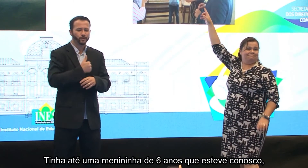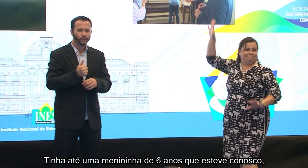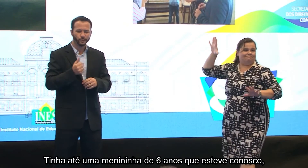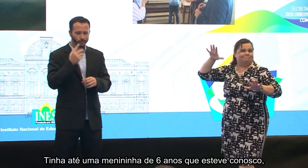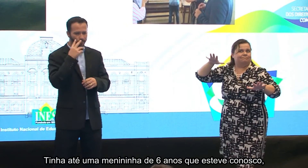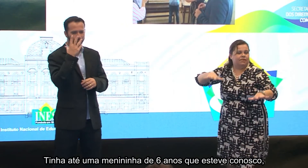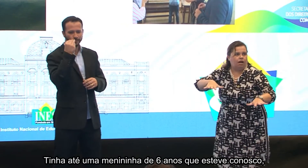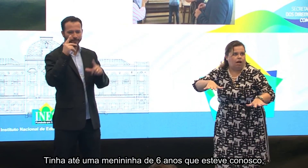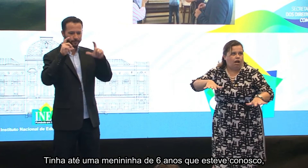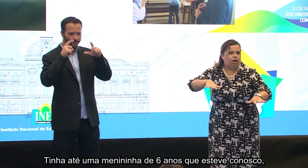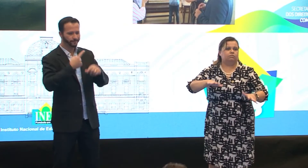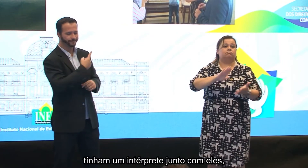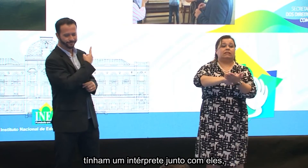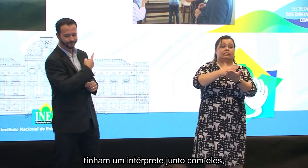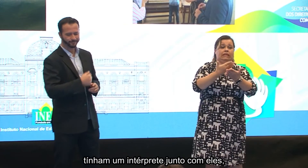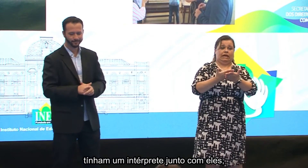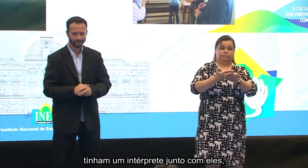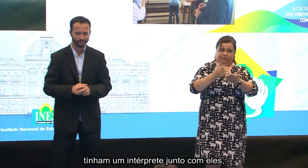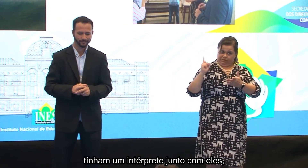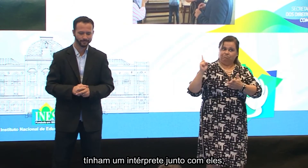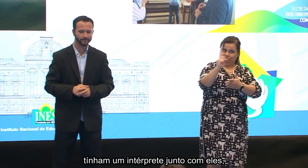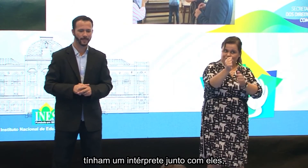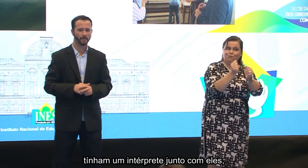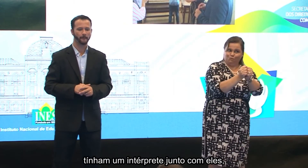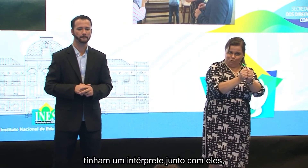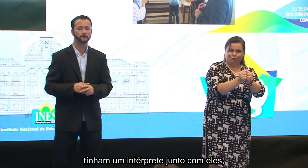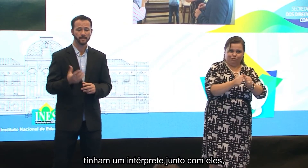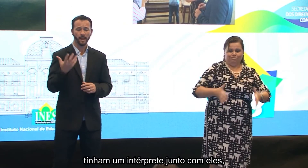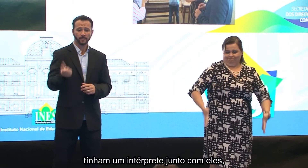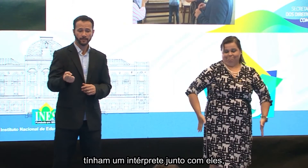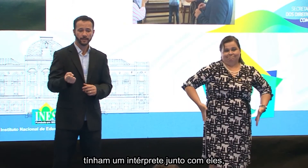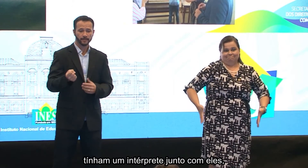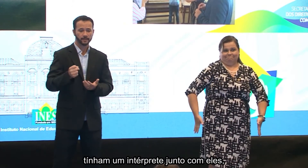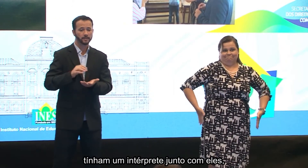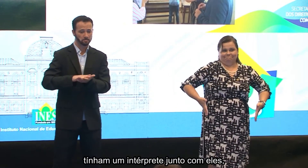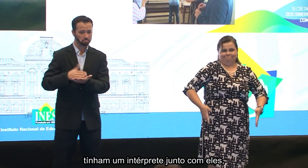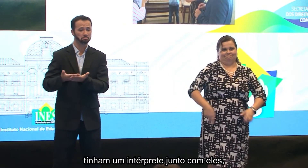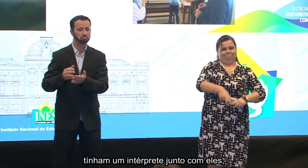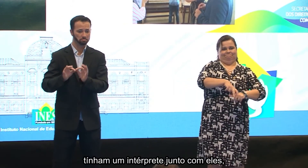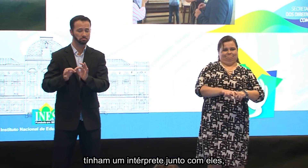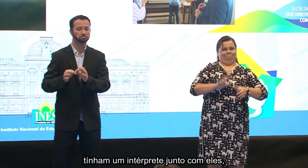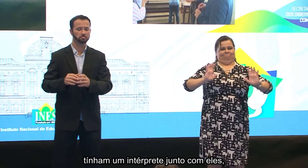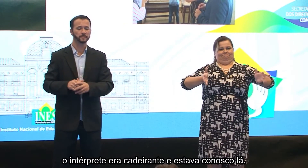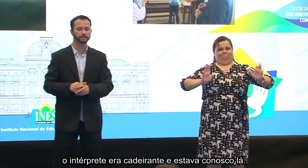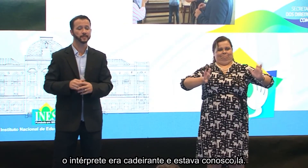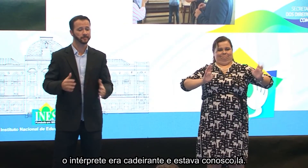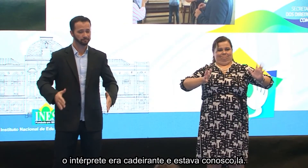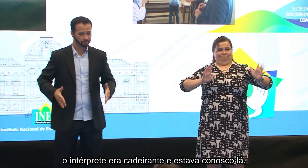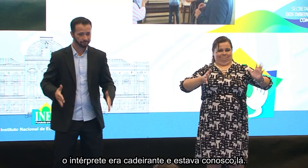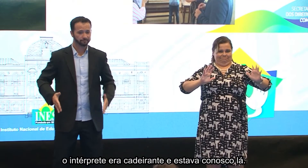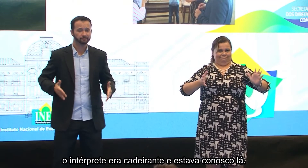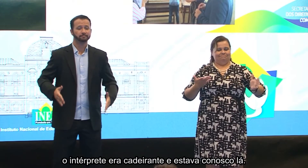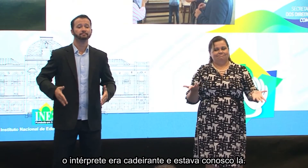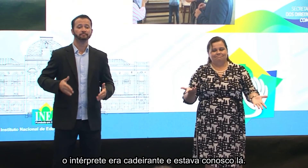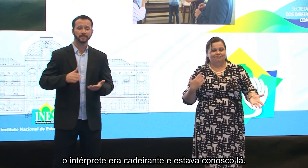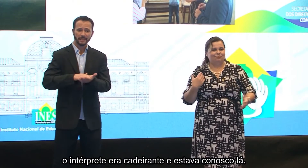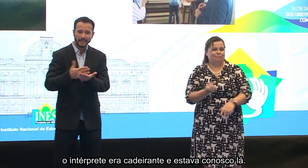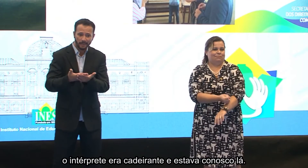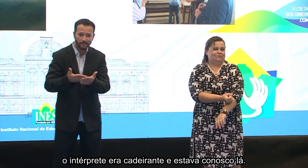esteve conosco. Então, assim, tinha um intérprete também junto com eles, um intérprete que também era cadeirante, que estava conosco